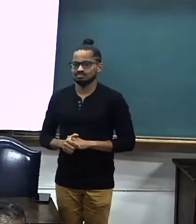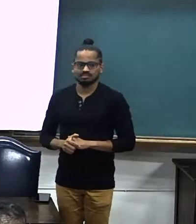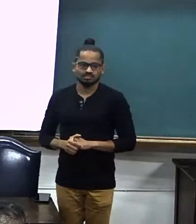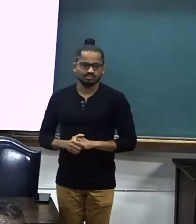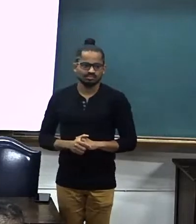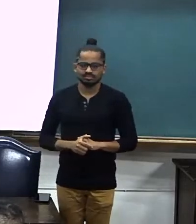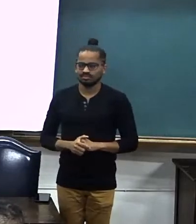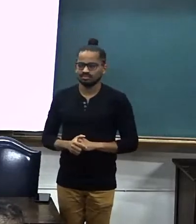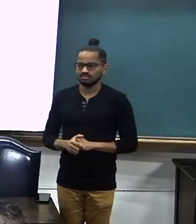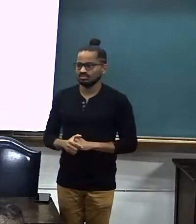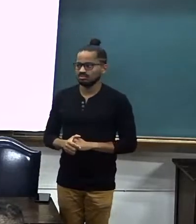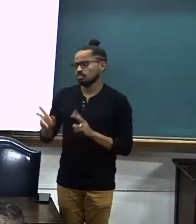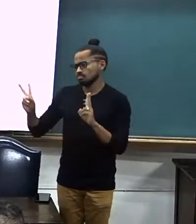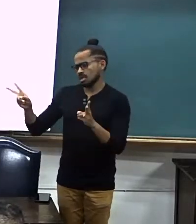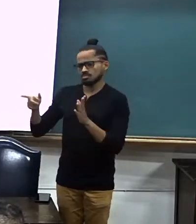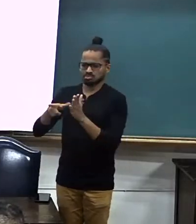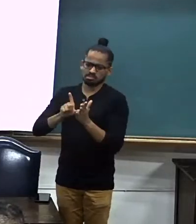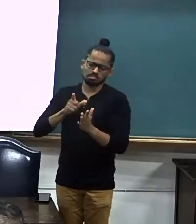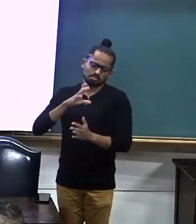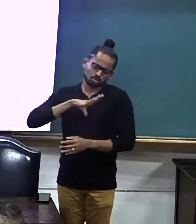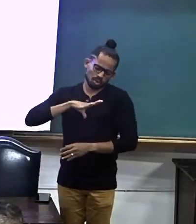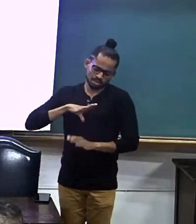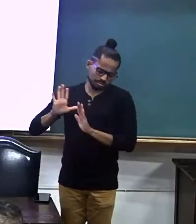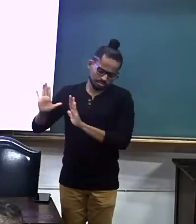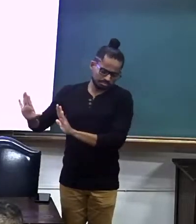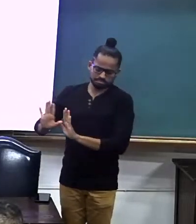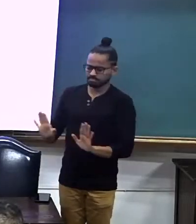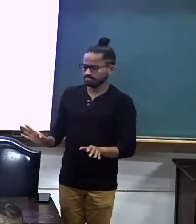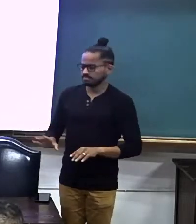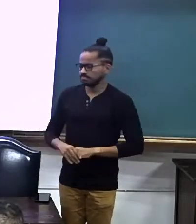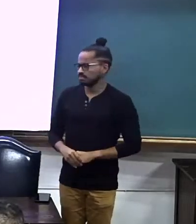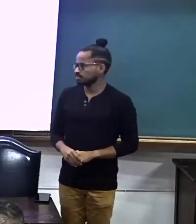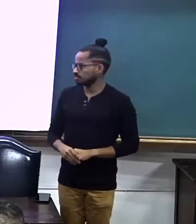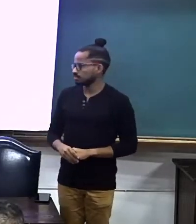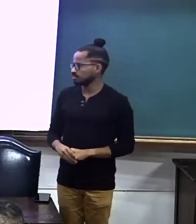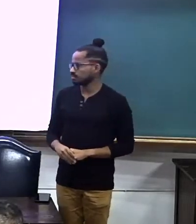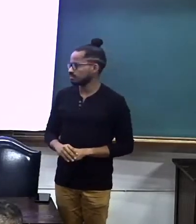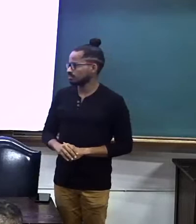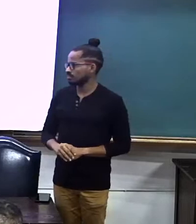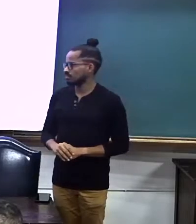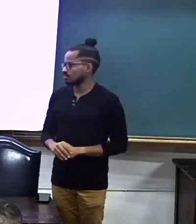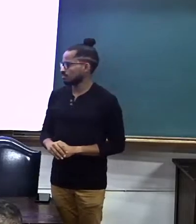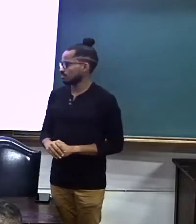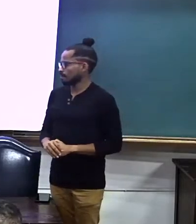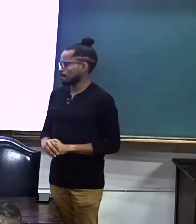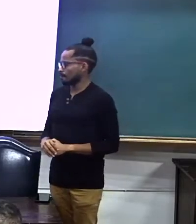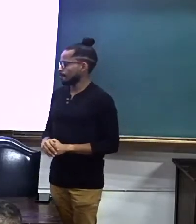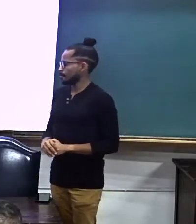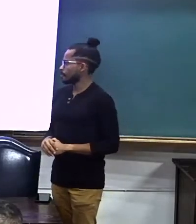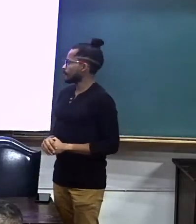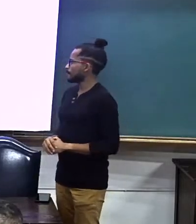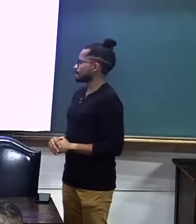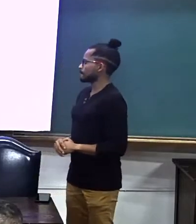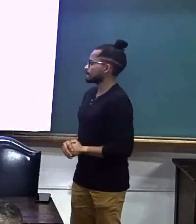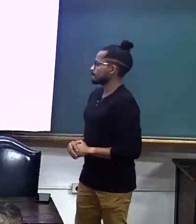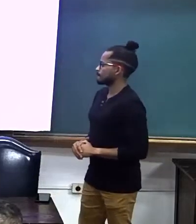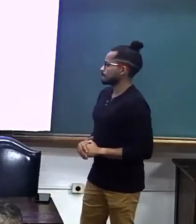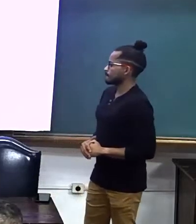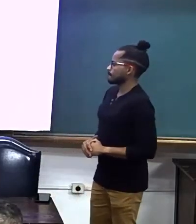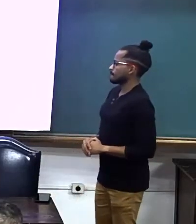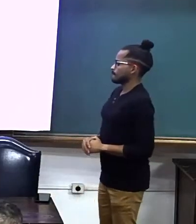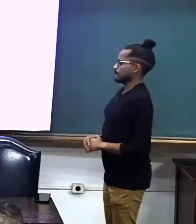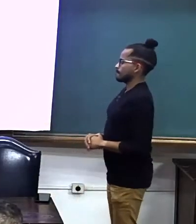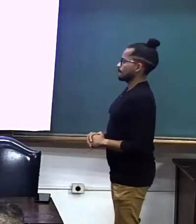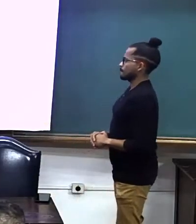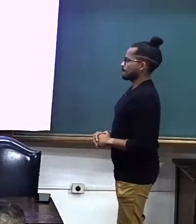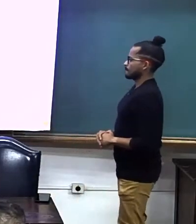universidade, e é professora da Kanazawa Medical University, também no Japão. A Donna pesquisa,